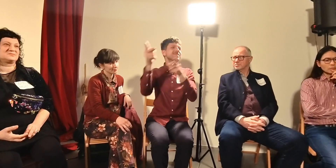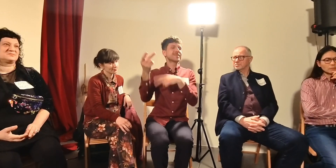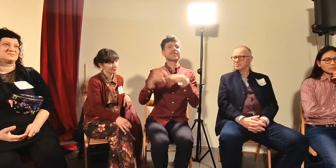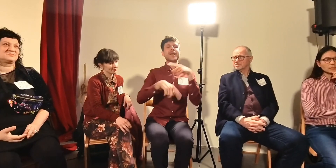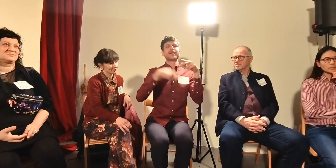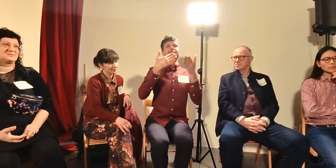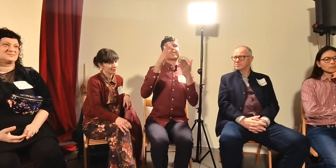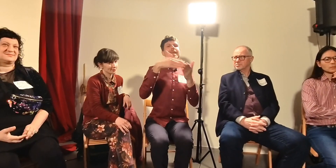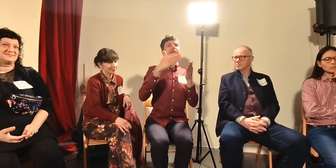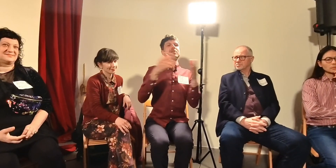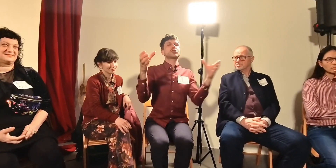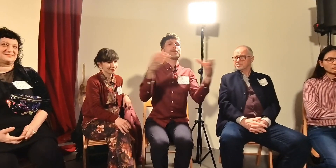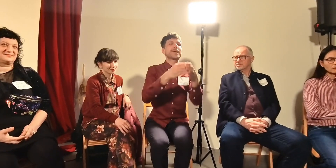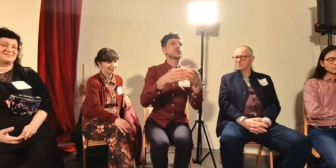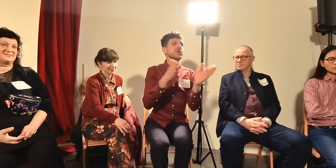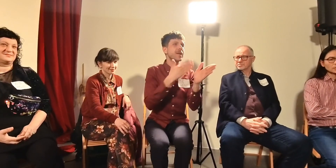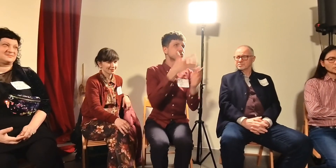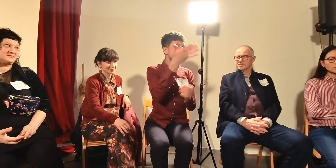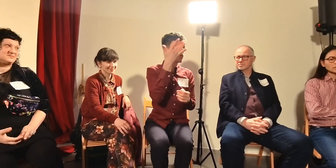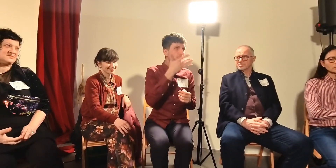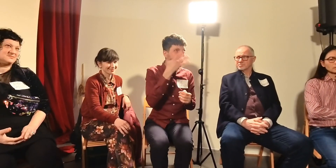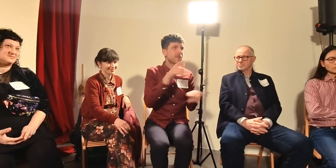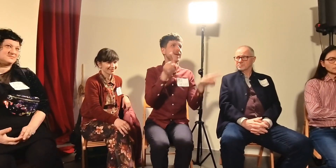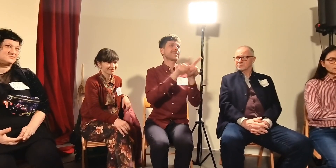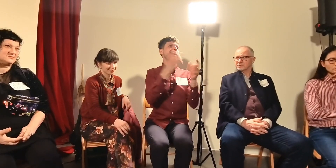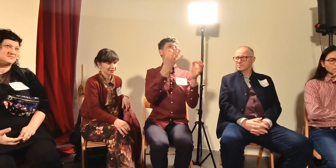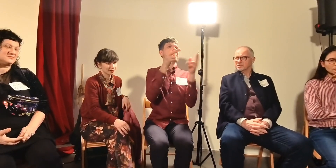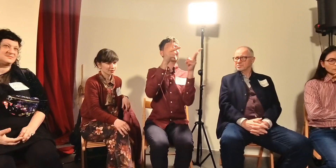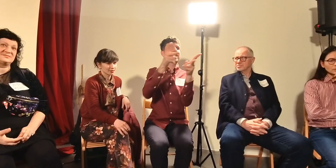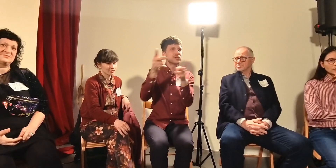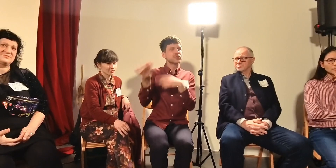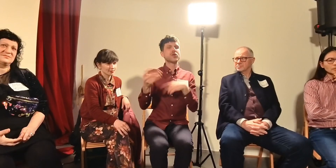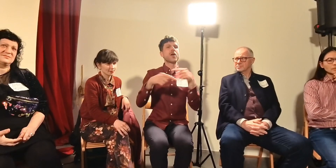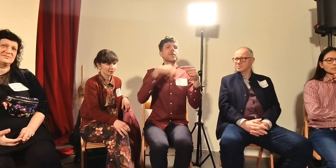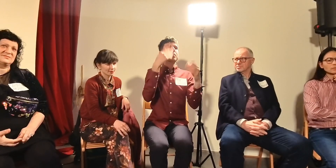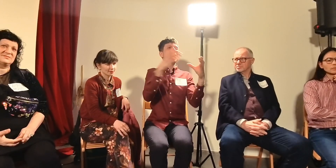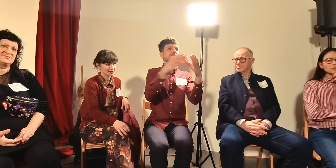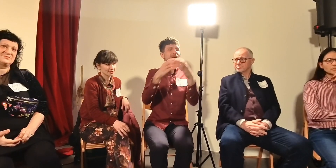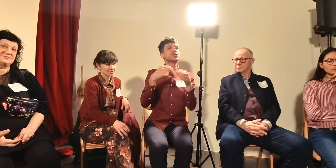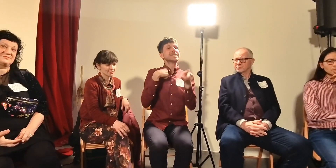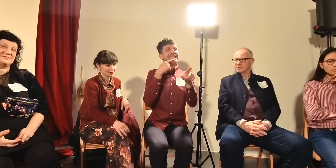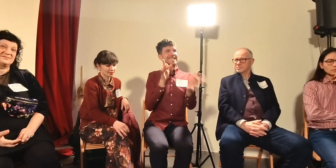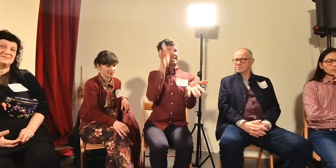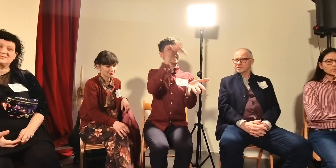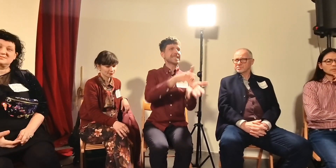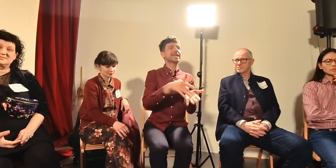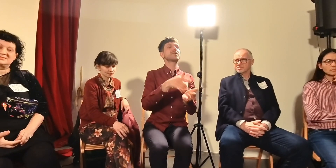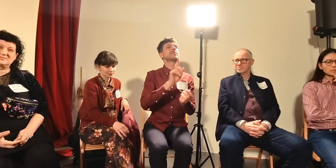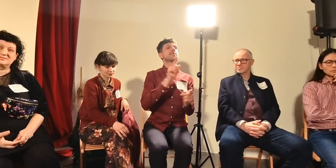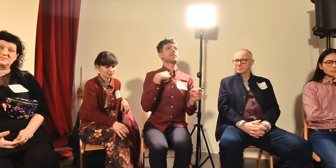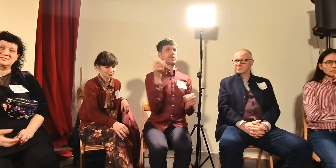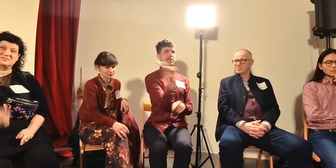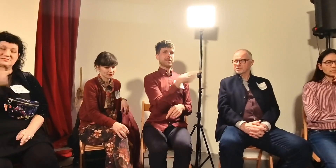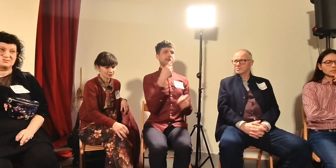stereotypní, že mají ploutve a tak se jako máchají. Jiné menšiny, například romská menšina, jsou také zesměšňovány.